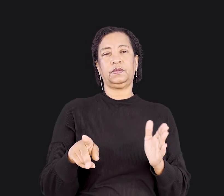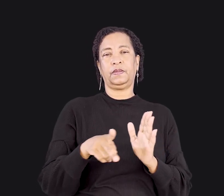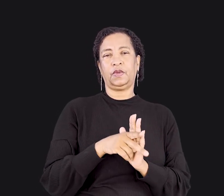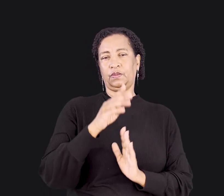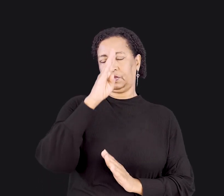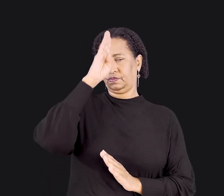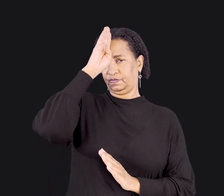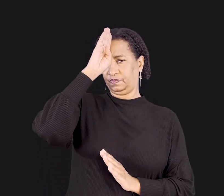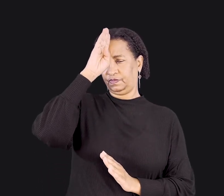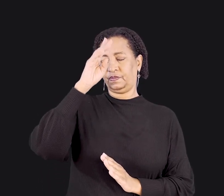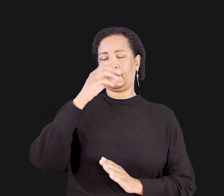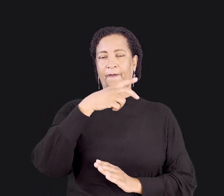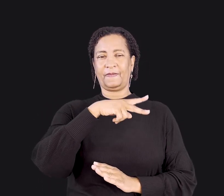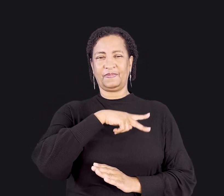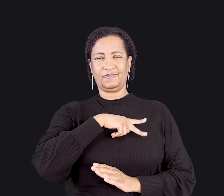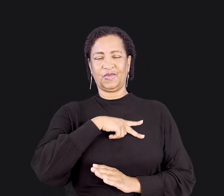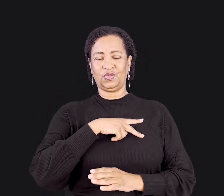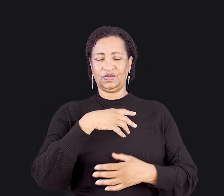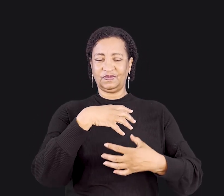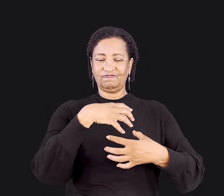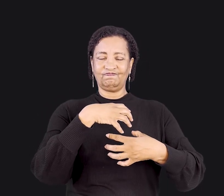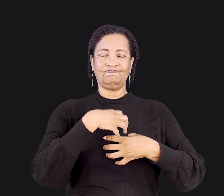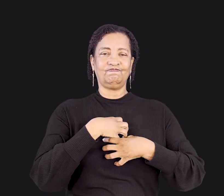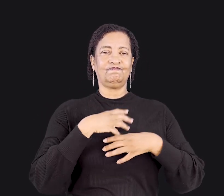Paulo estava muito tocado emocionalmente quando